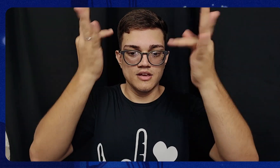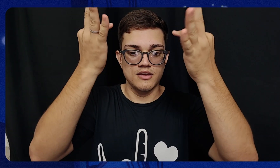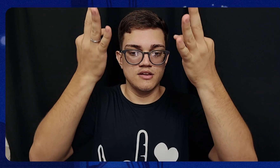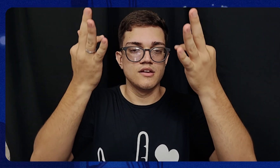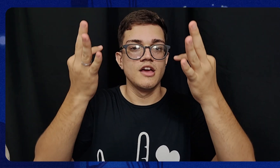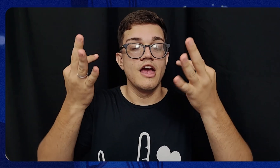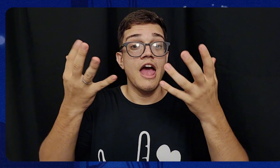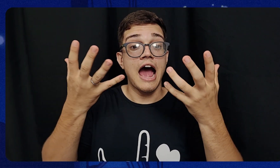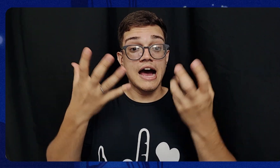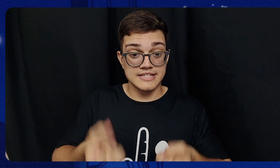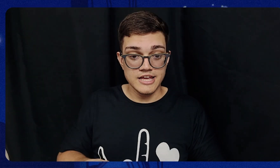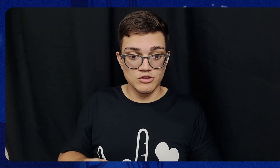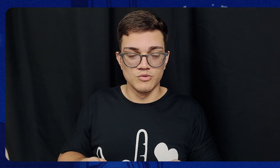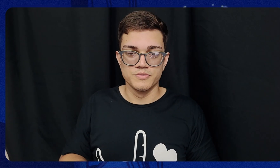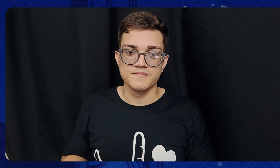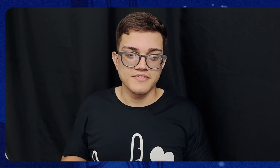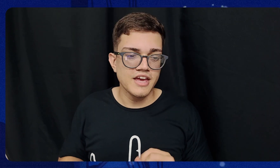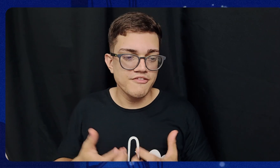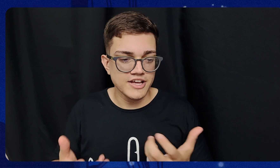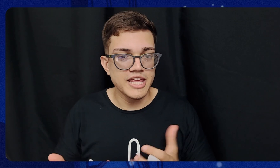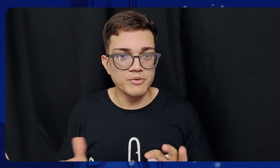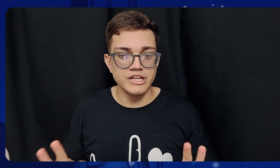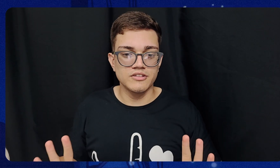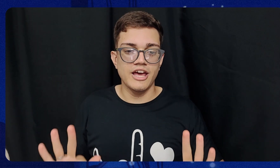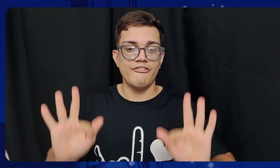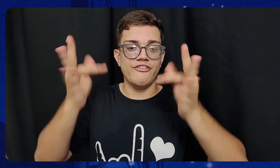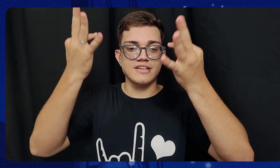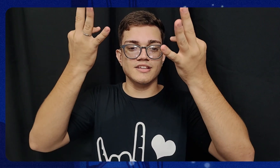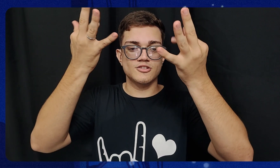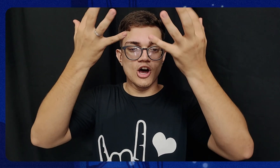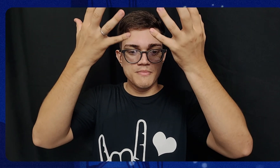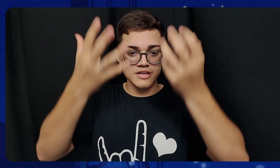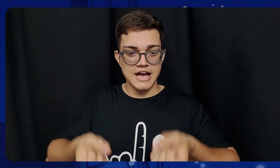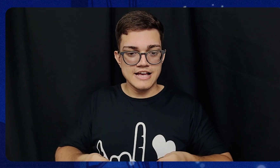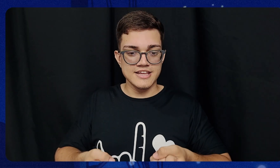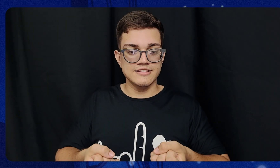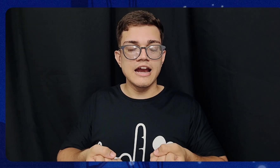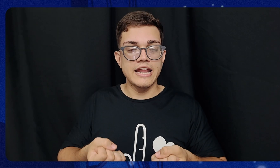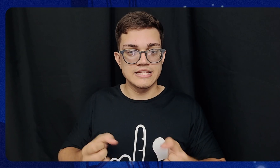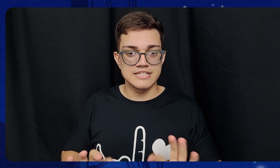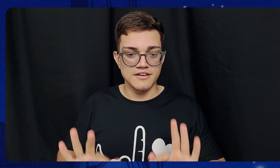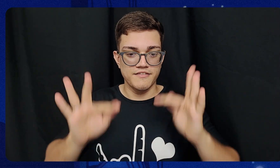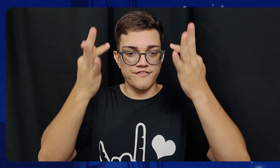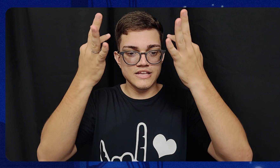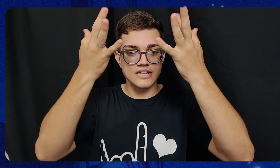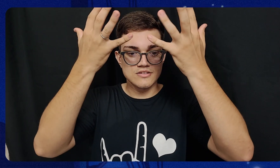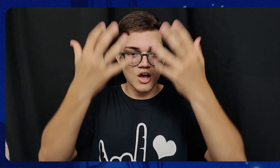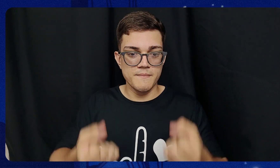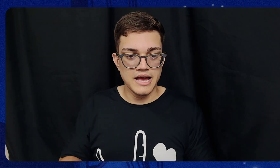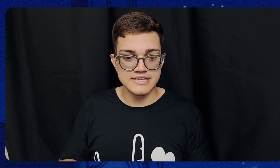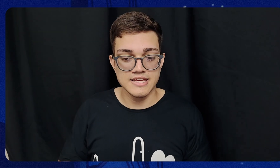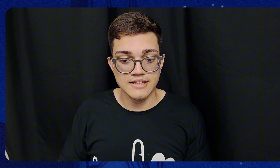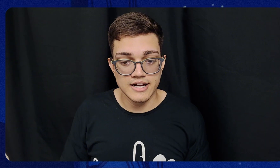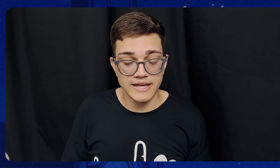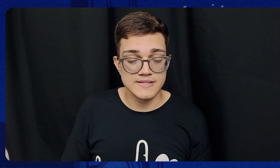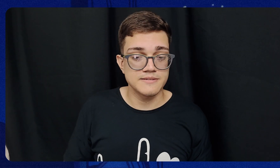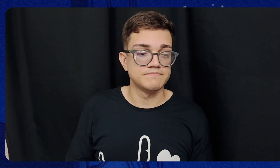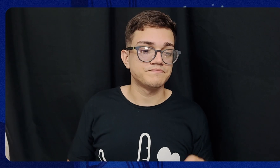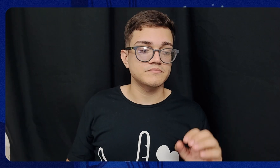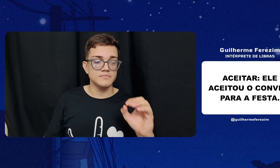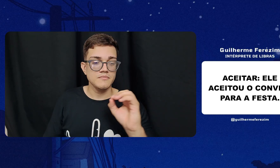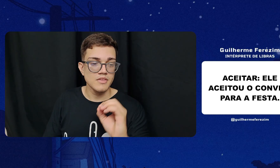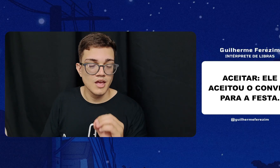F, aceitou. E aí fica até bonito, né? Festa sobe, aceitar desce. Festa sobe, aceitar